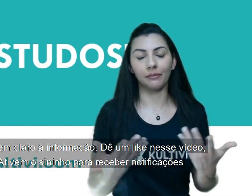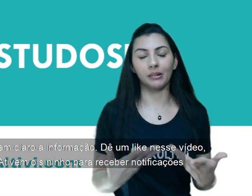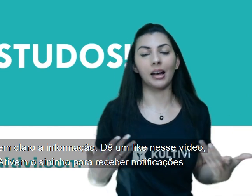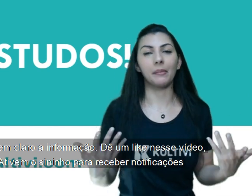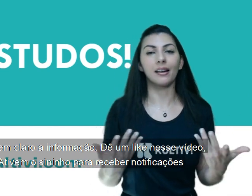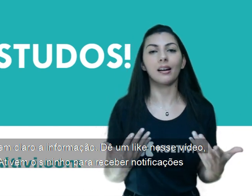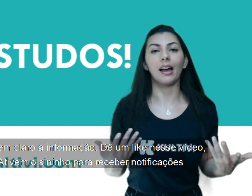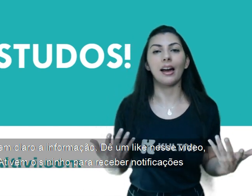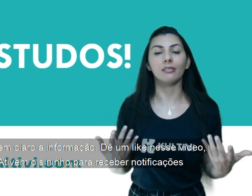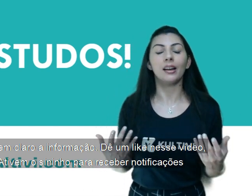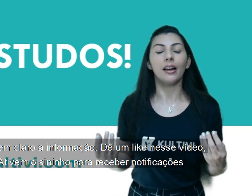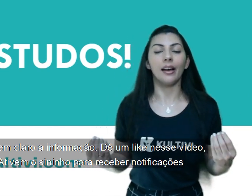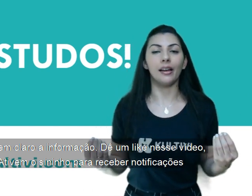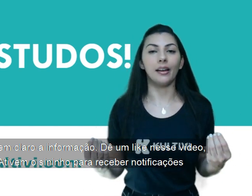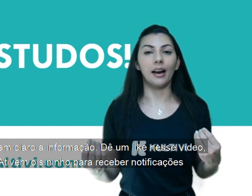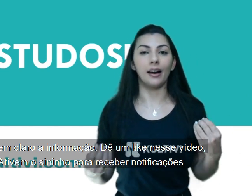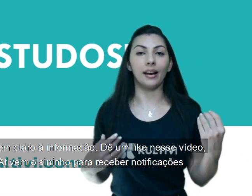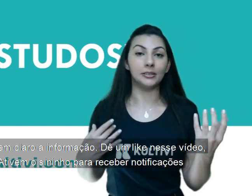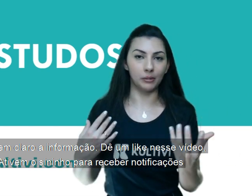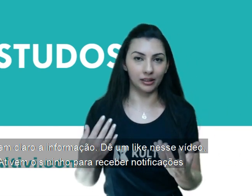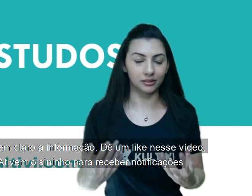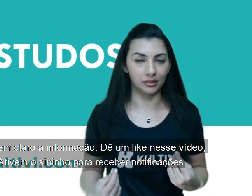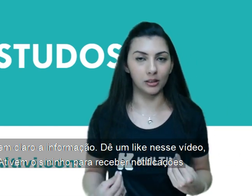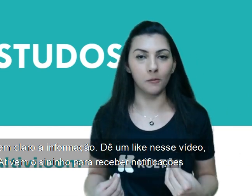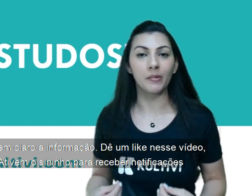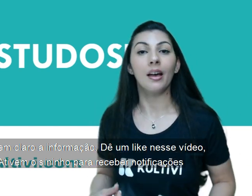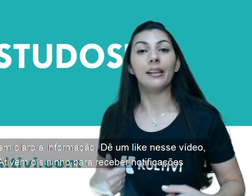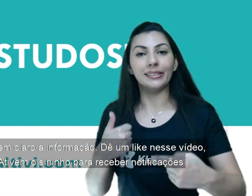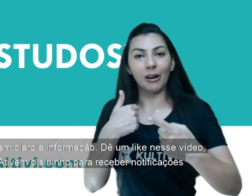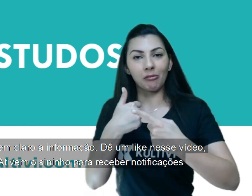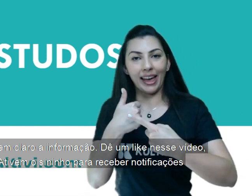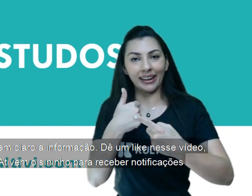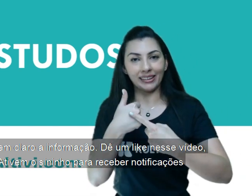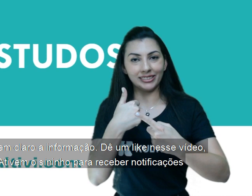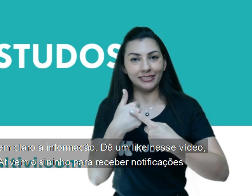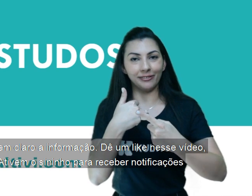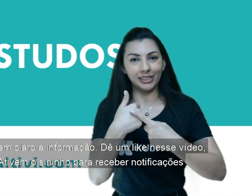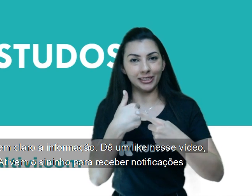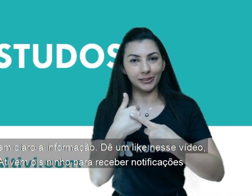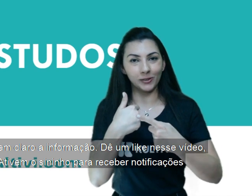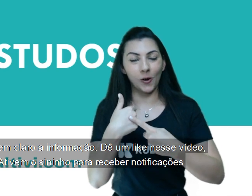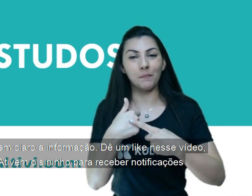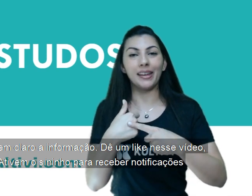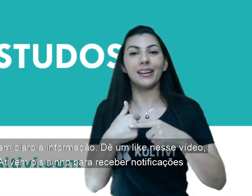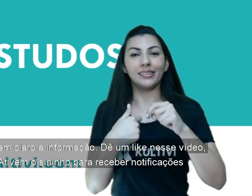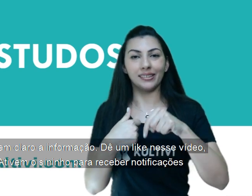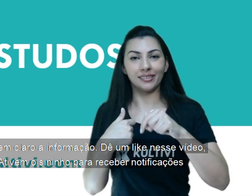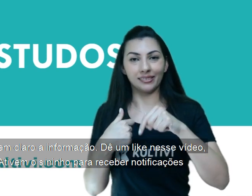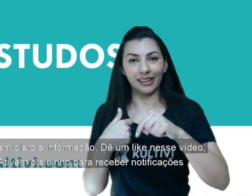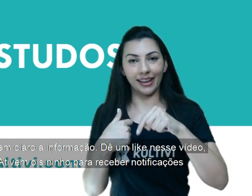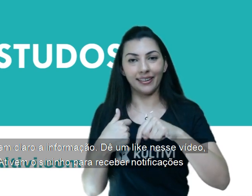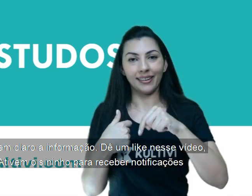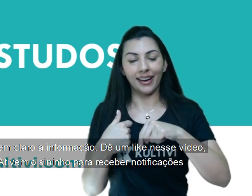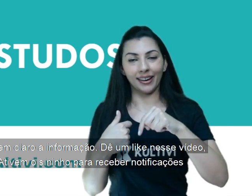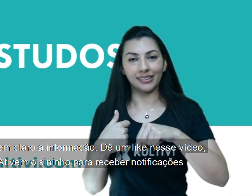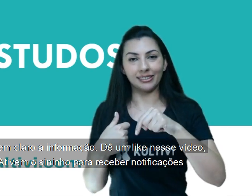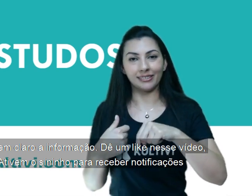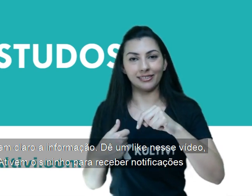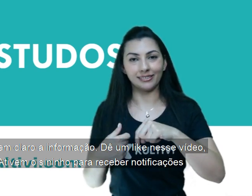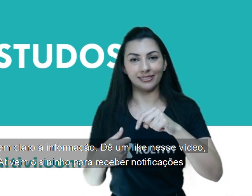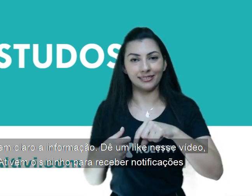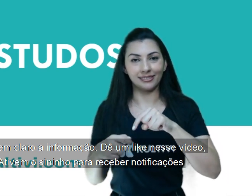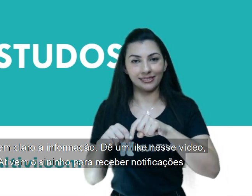esclarecer, né? Ficar bem claro a explicação. Dê um like nesse vídeo, comente, né?